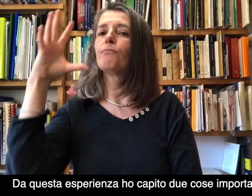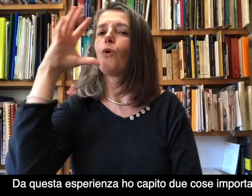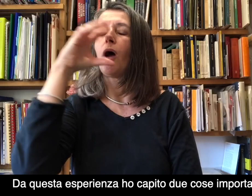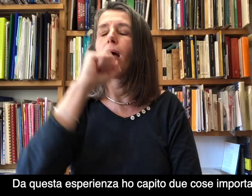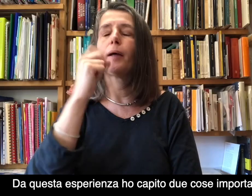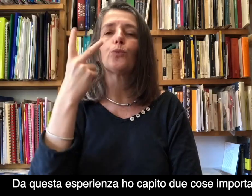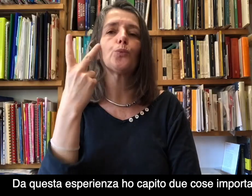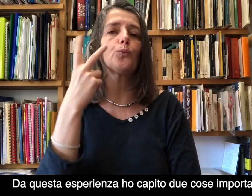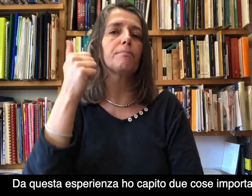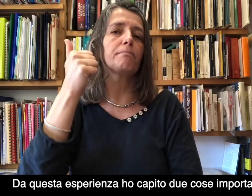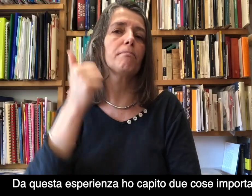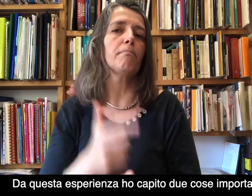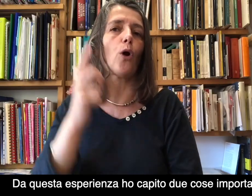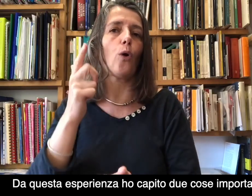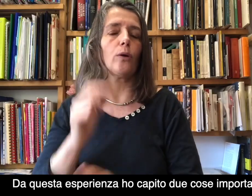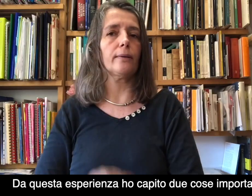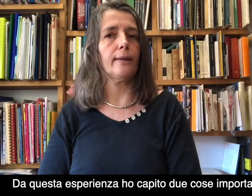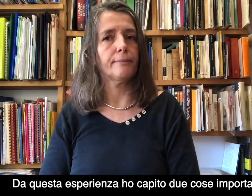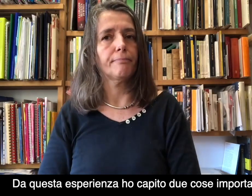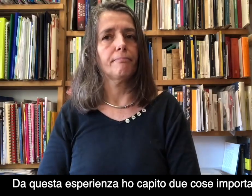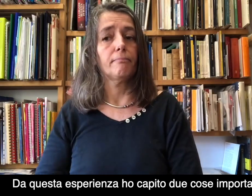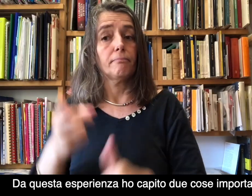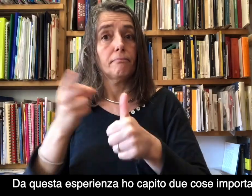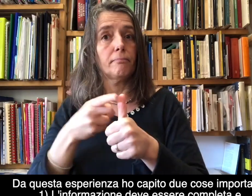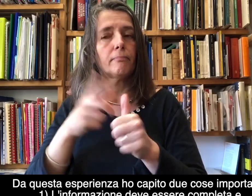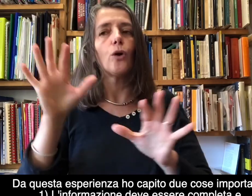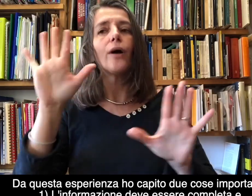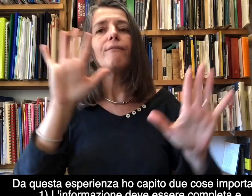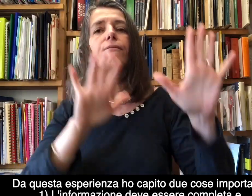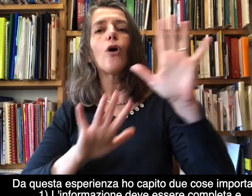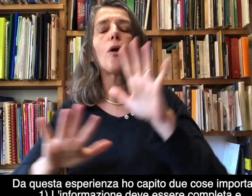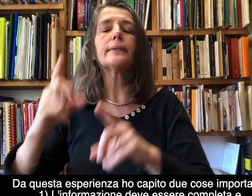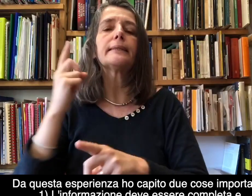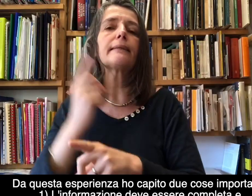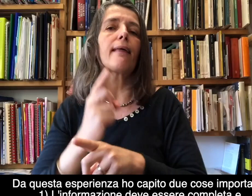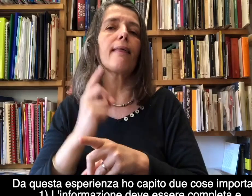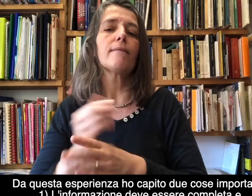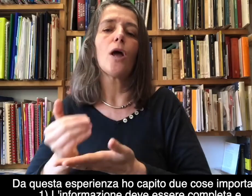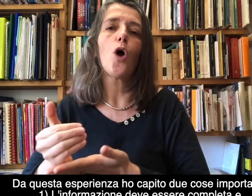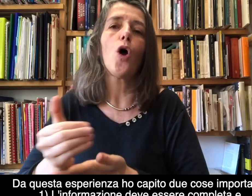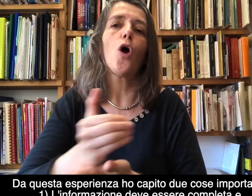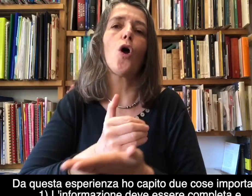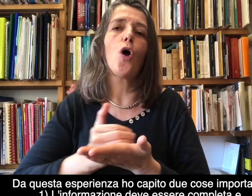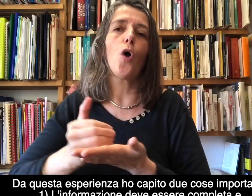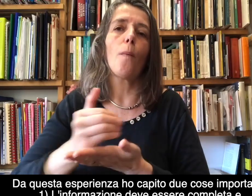da questa esperienza ho capito due cose importanti prima di tutto l'informazione deve essere